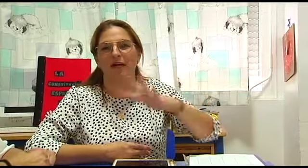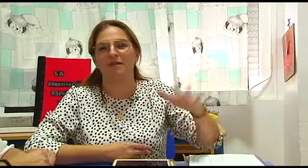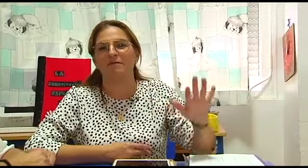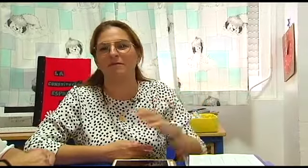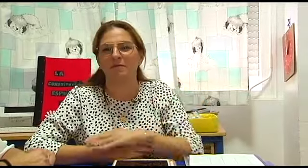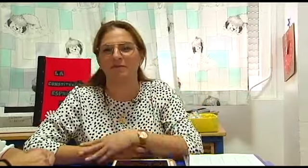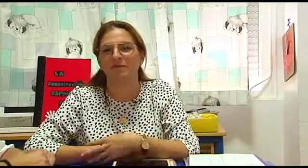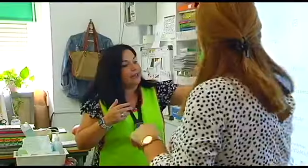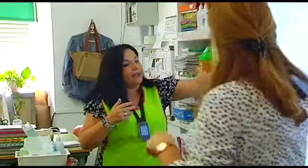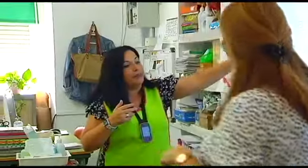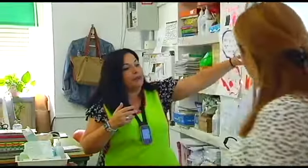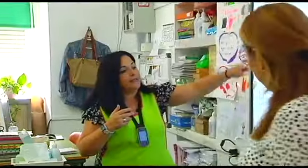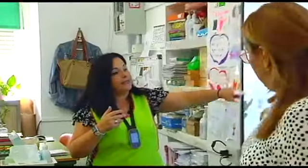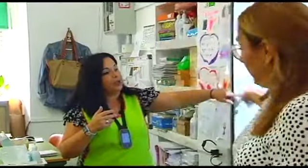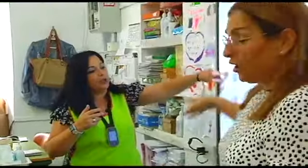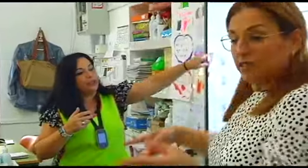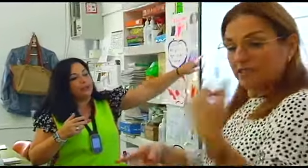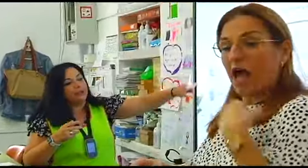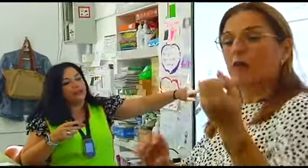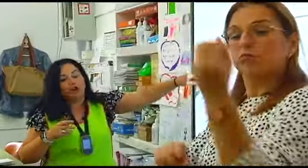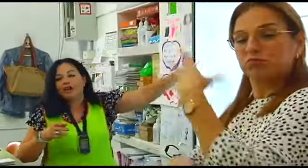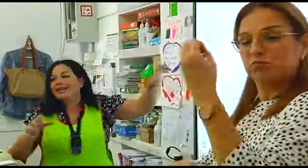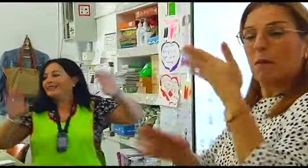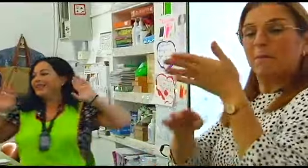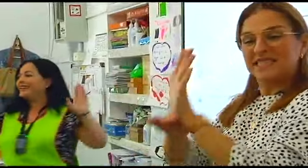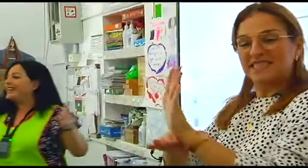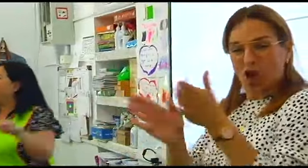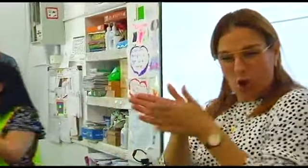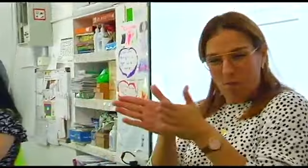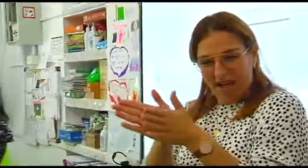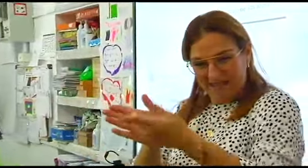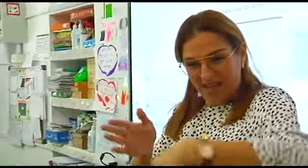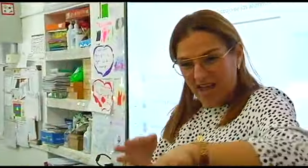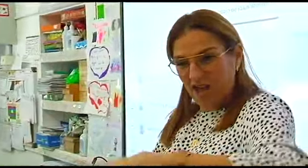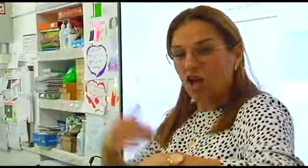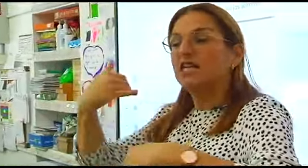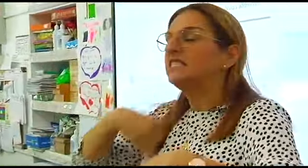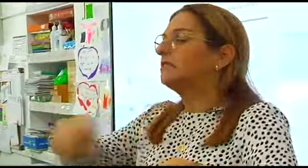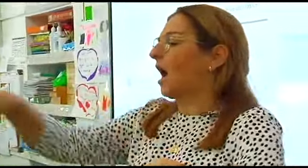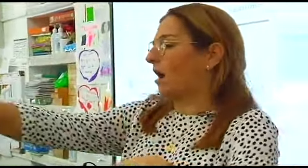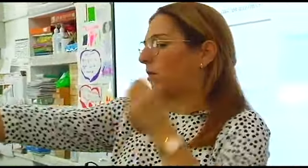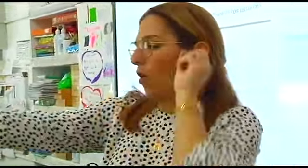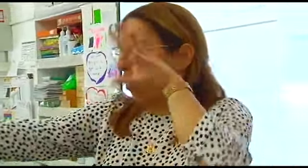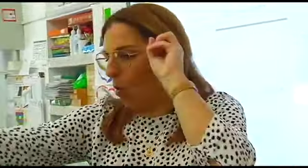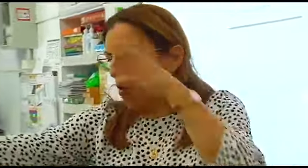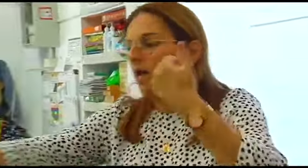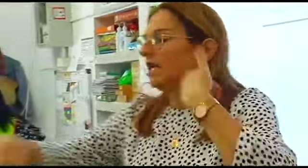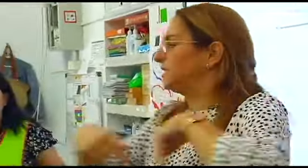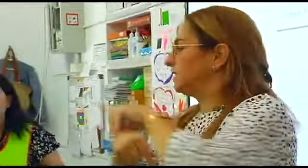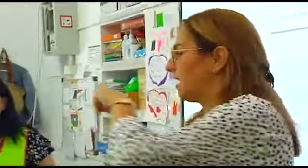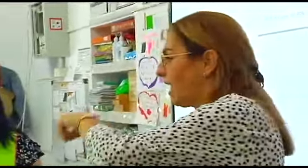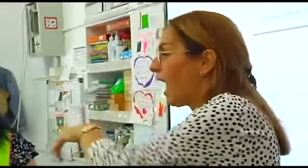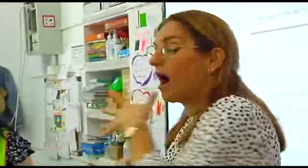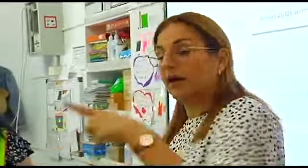Mar. Maestras comprometidas, vocacionales y con acento propio. El